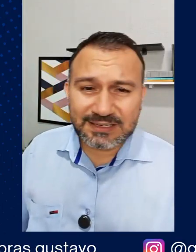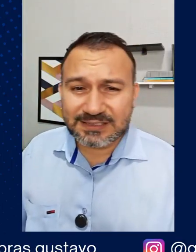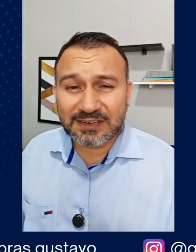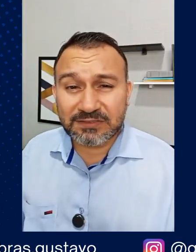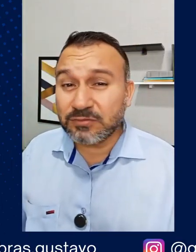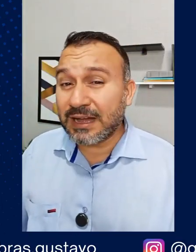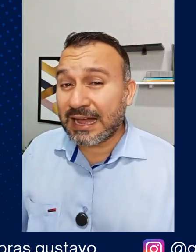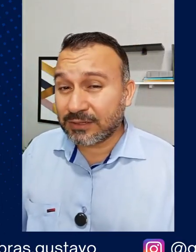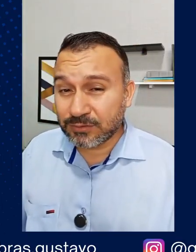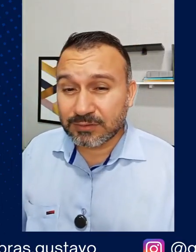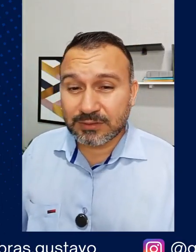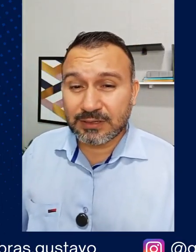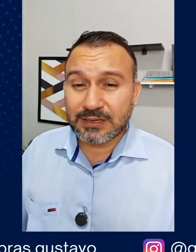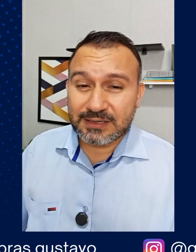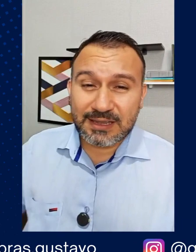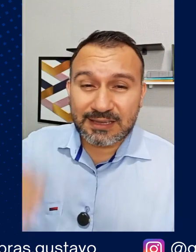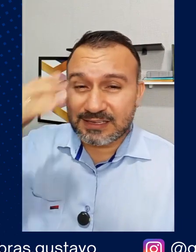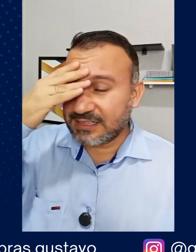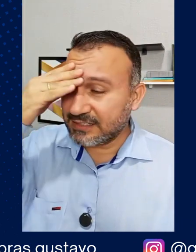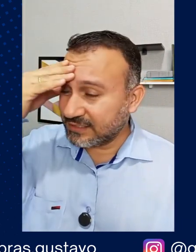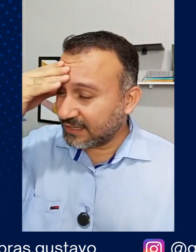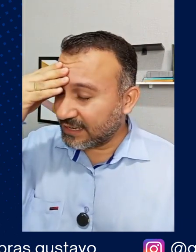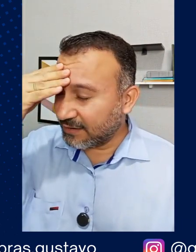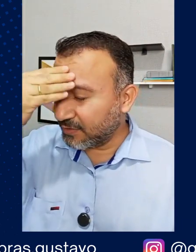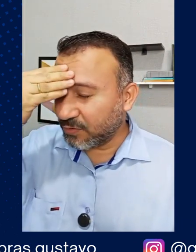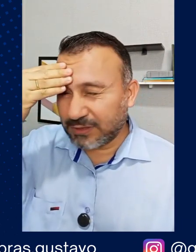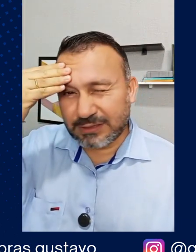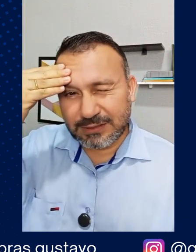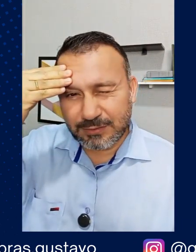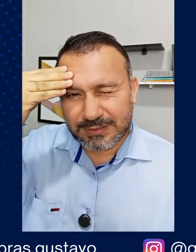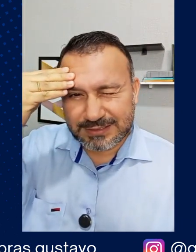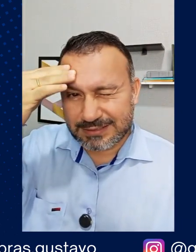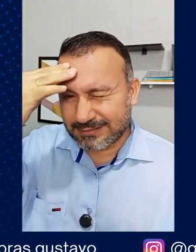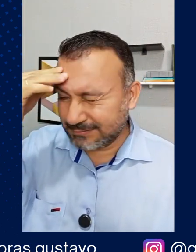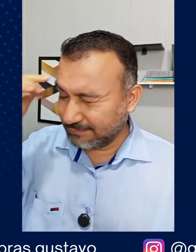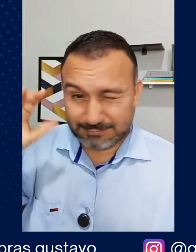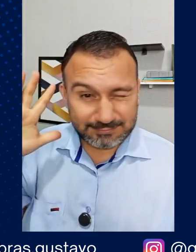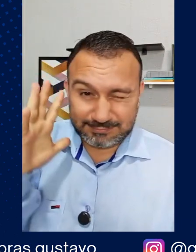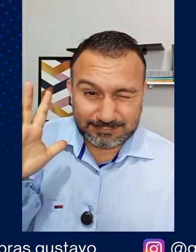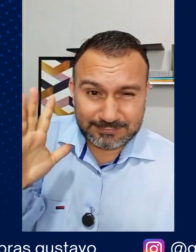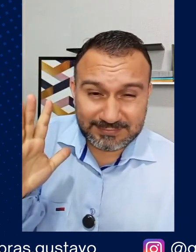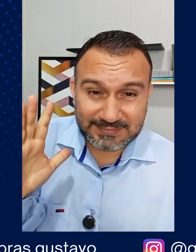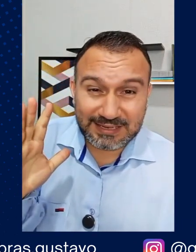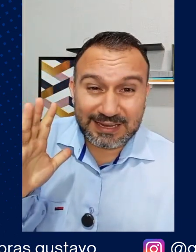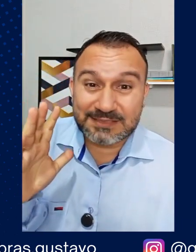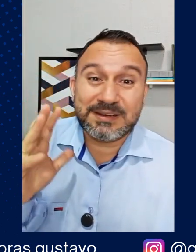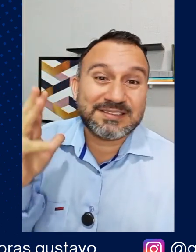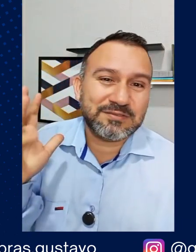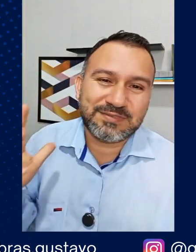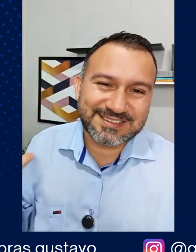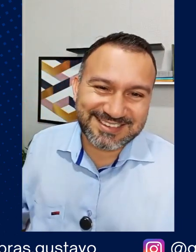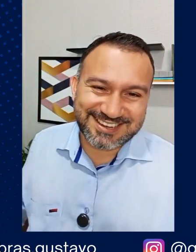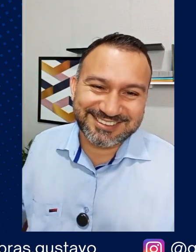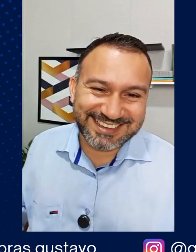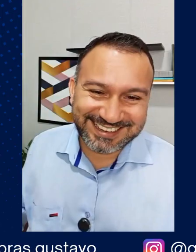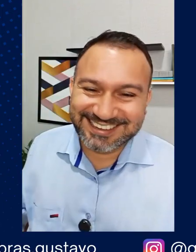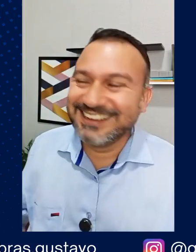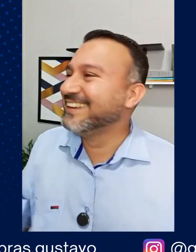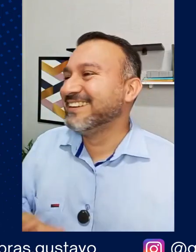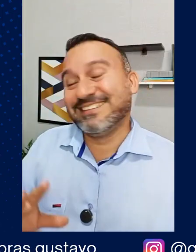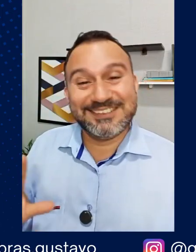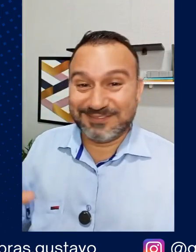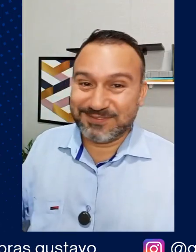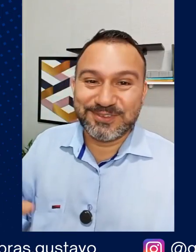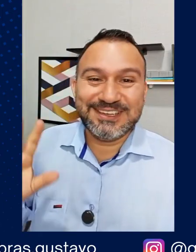esses dias ela viu um rato. E aí, gente, ela ficou tão assim. A expressão facial